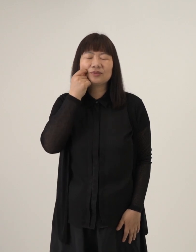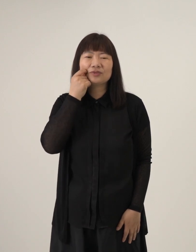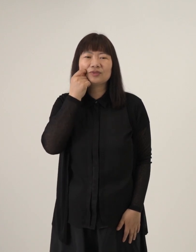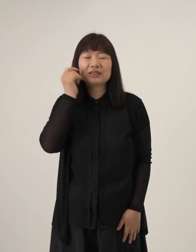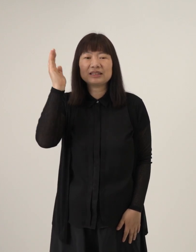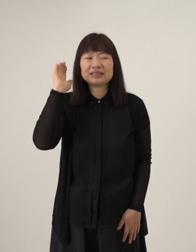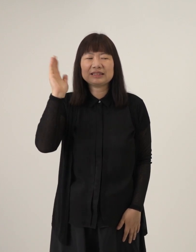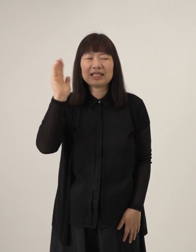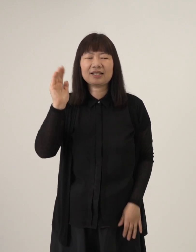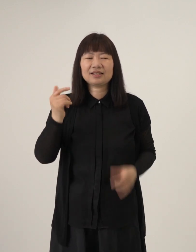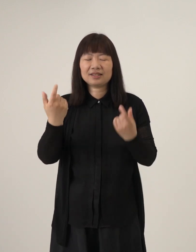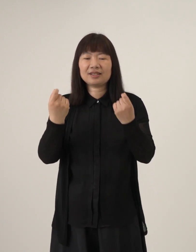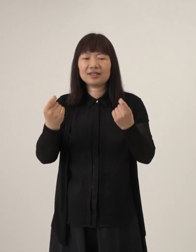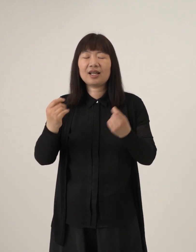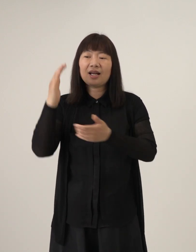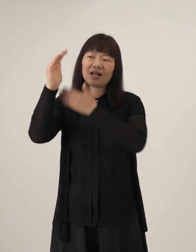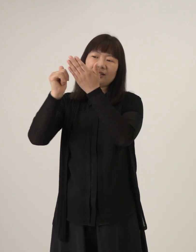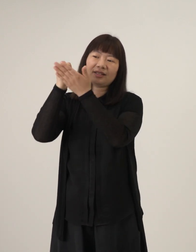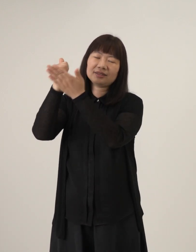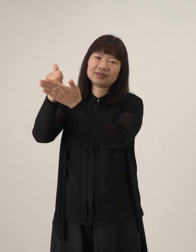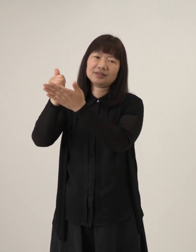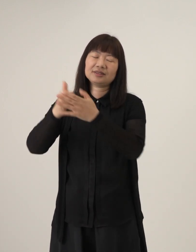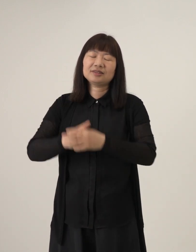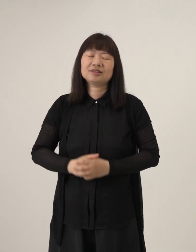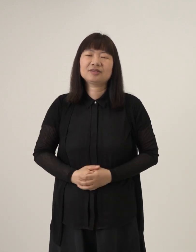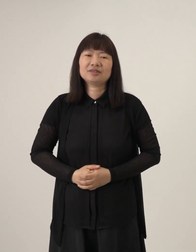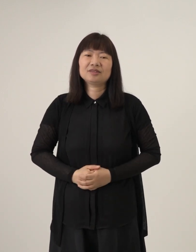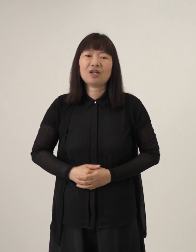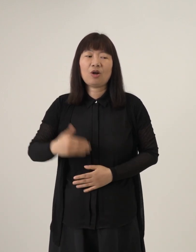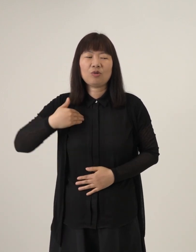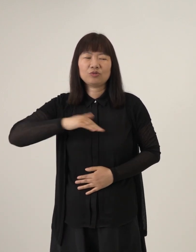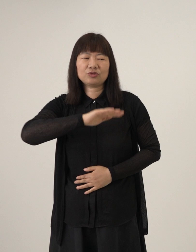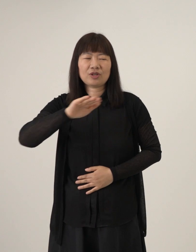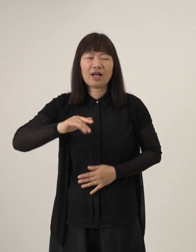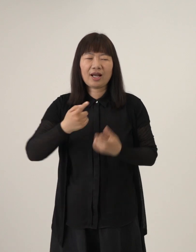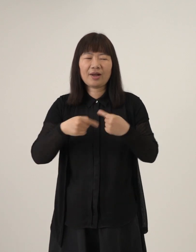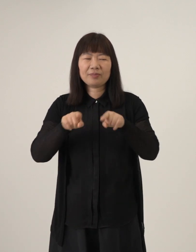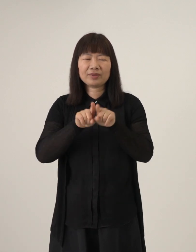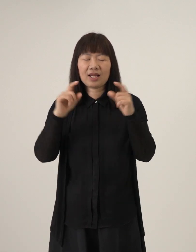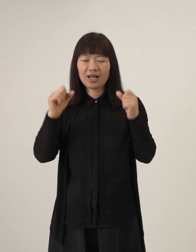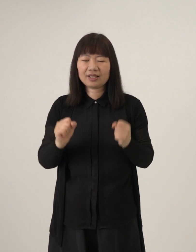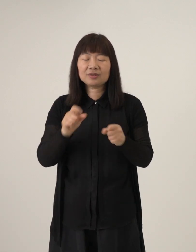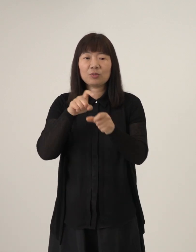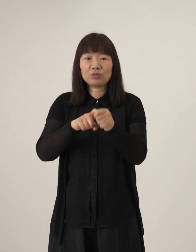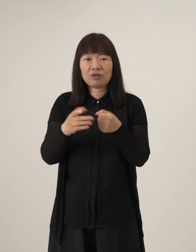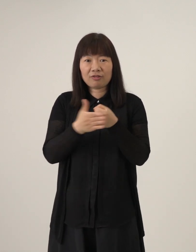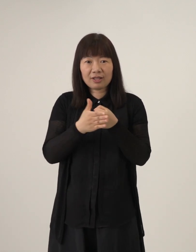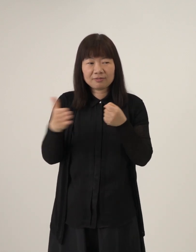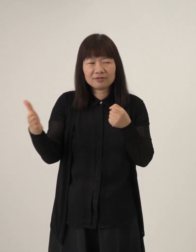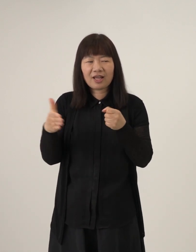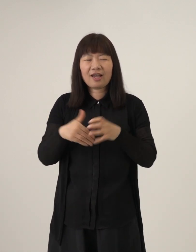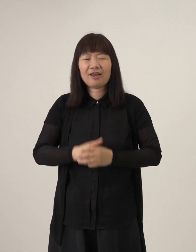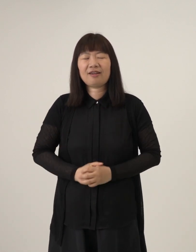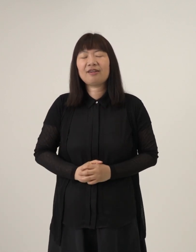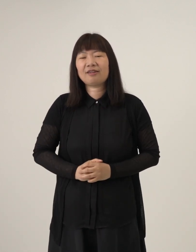역설이에요. 하나님이 우리와 함께 하시기 위해서